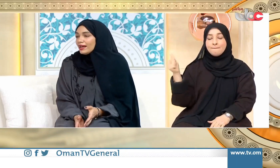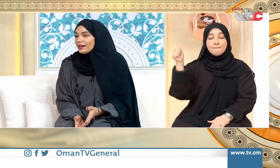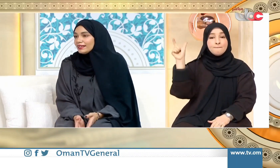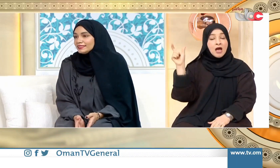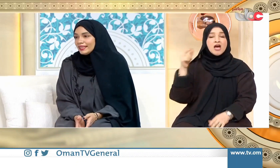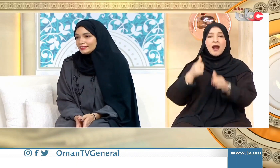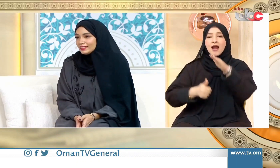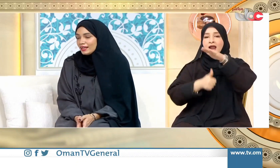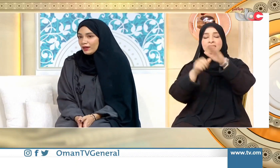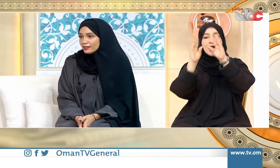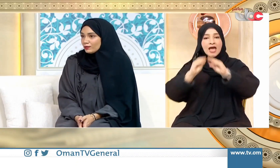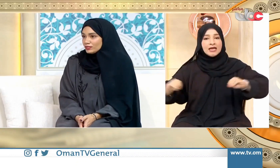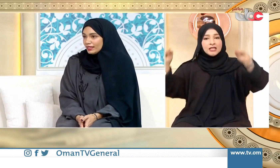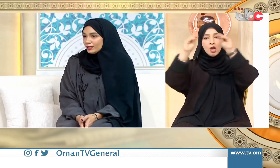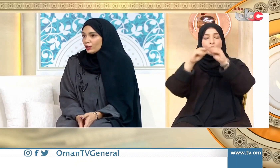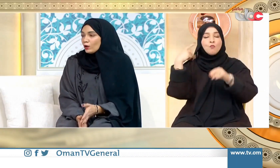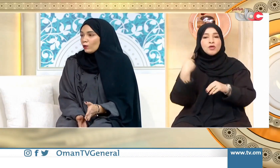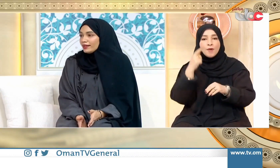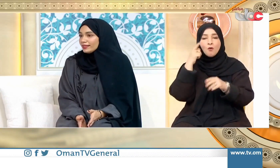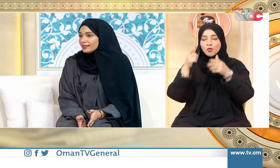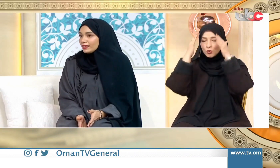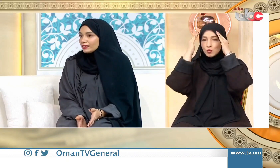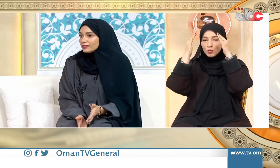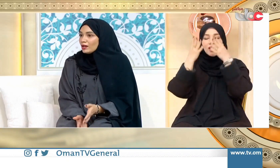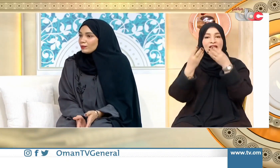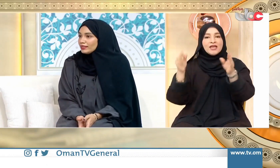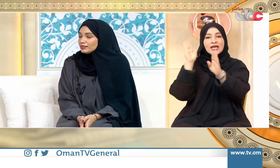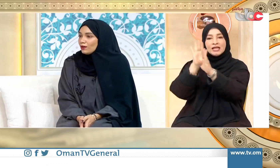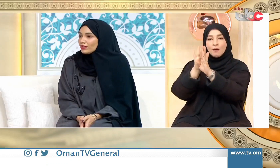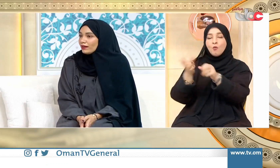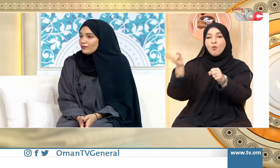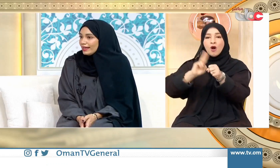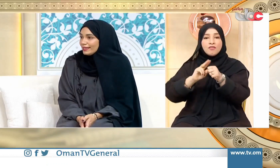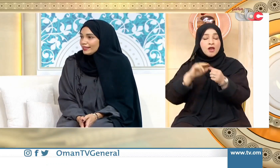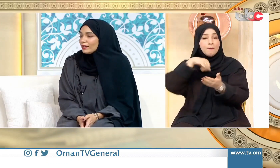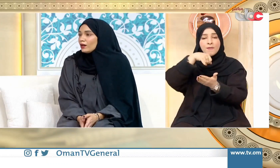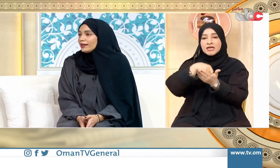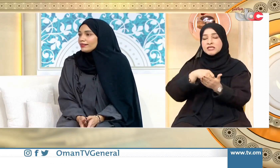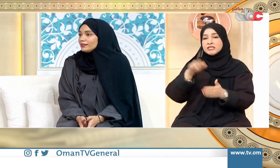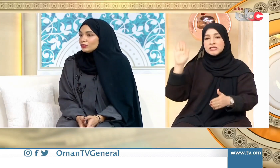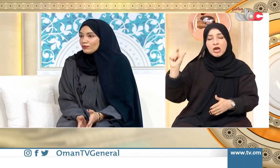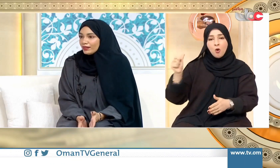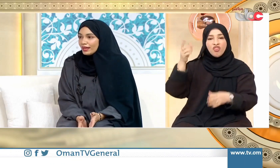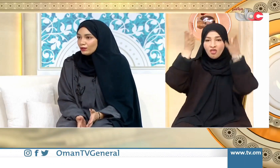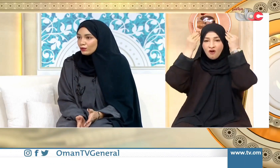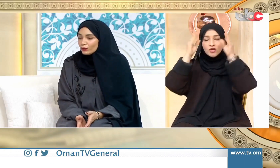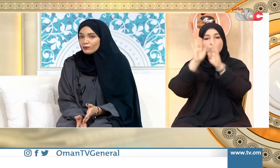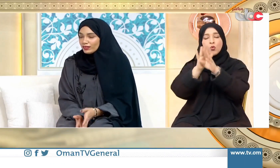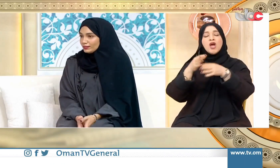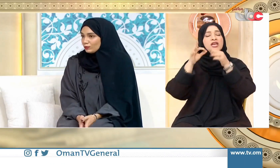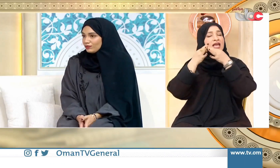الحكماني رئيس هيئة حماية المستهلك، وأيضا صاحب مركز سناو الثقافي الأهلي. أيضا نشكر